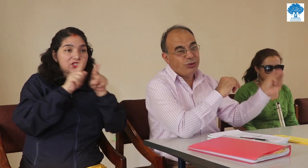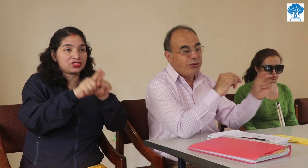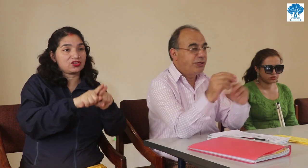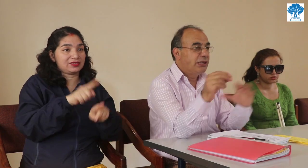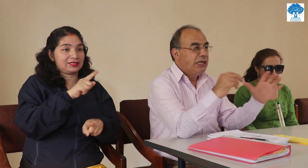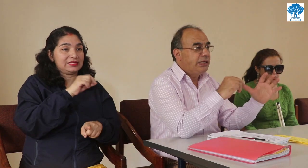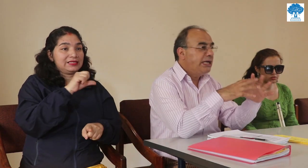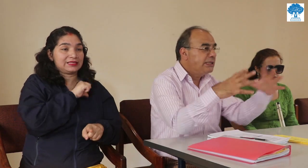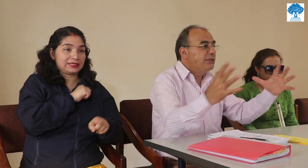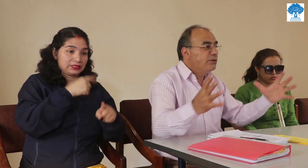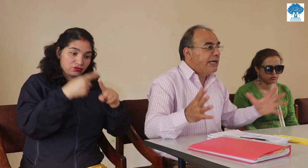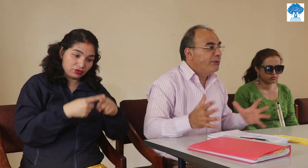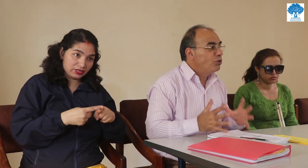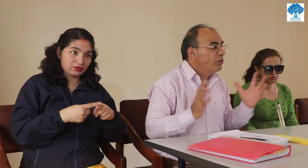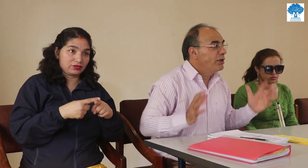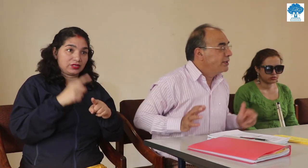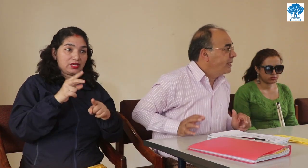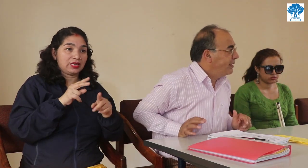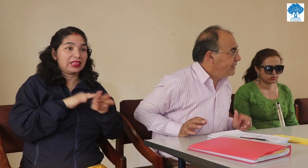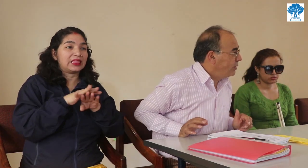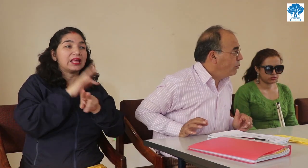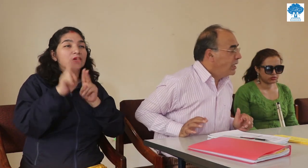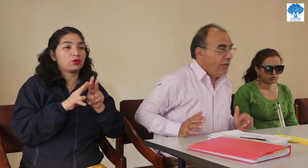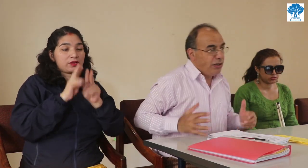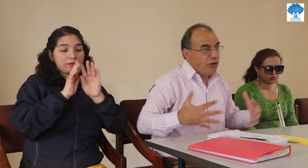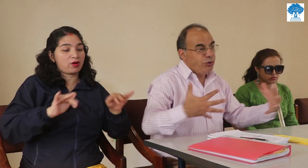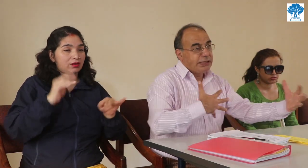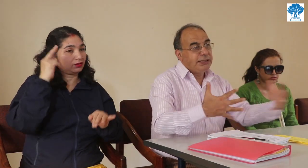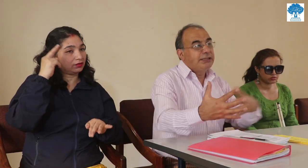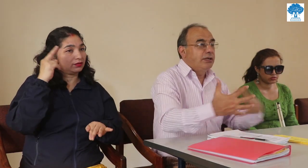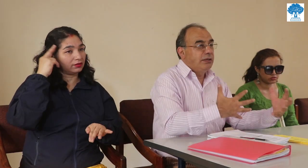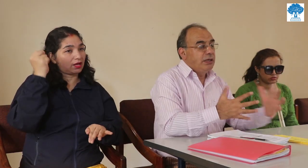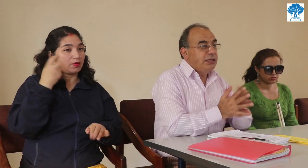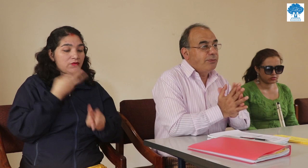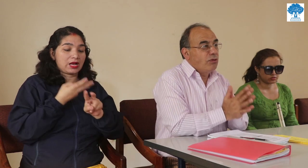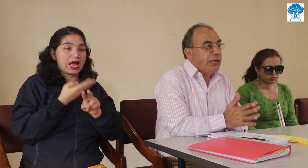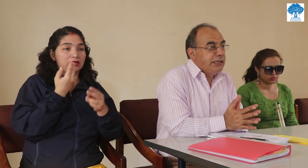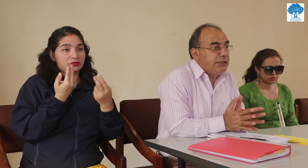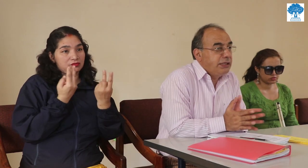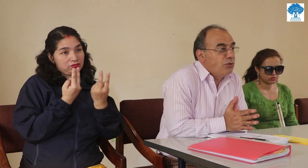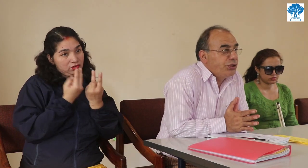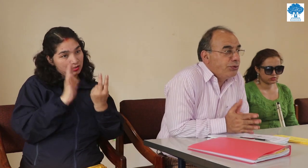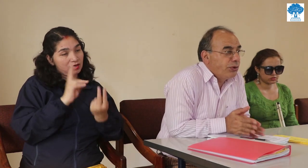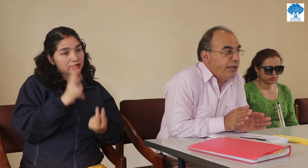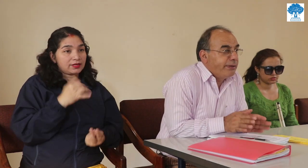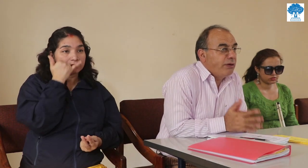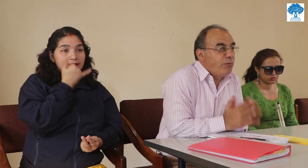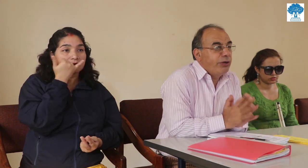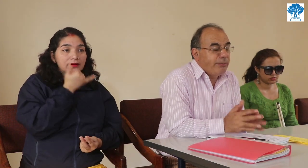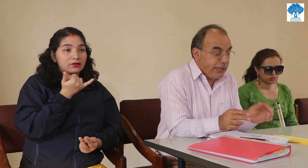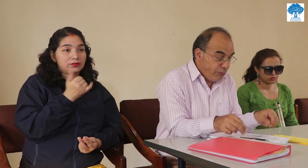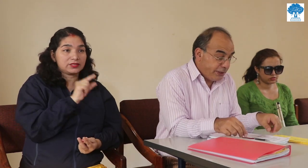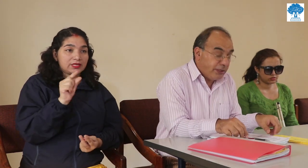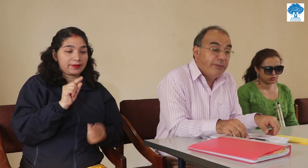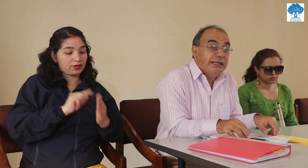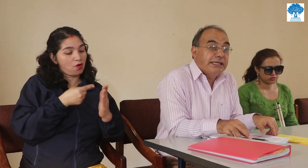सेक्स जोडिएको छ. धेरै चिजहरू चाहिँ हामी छुट्याउनै नसक्ने चाहिँ हो, अन्योन्याश्रित छ. त्यसो भएको हुनाले जेन्डर इस्युजहरूलाई पनि